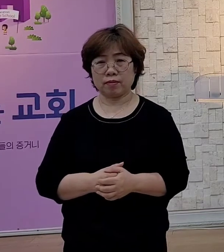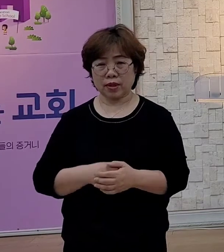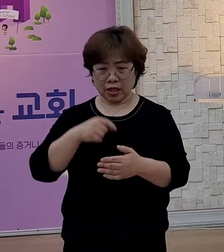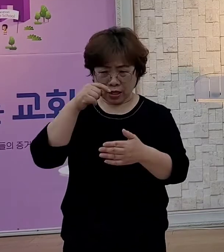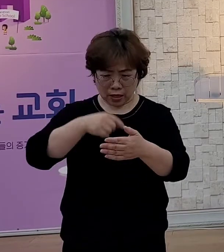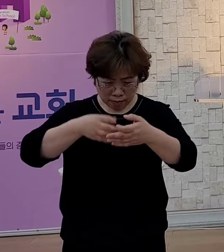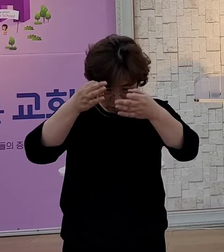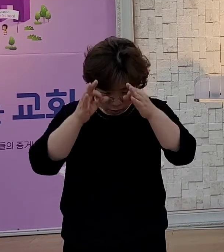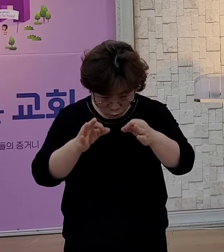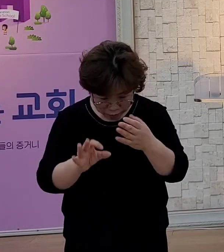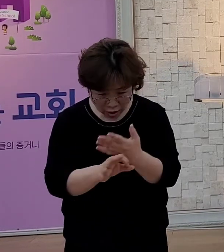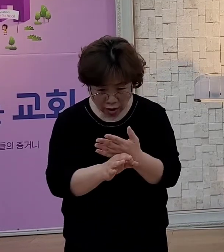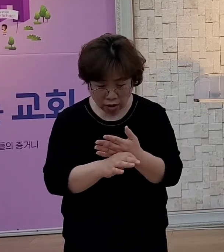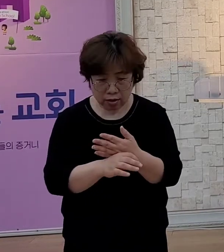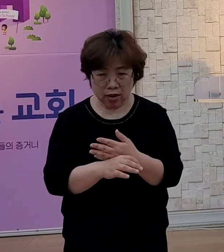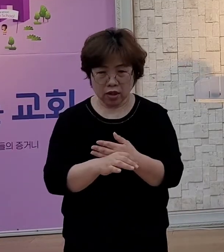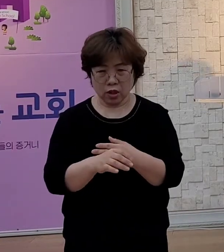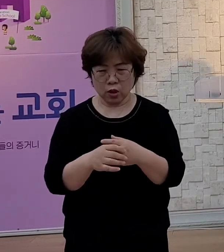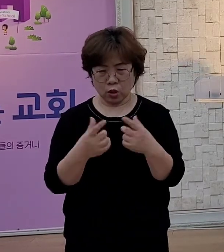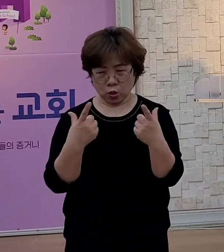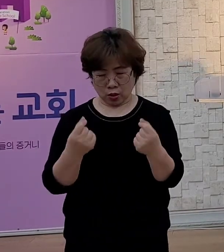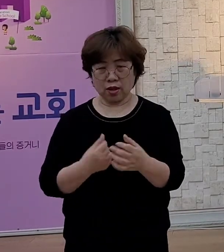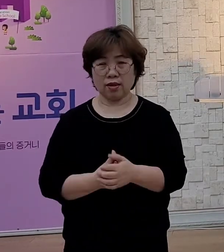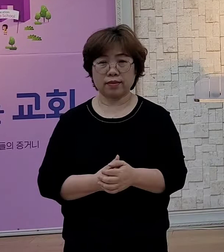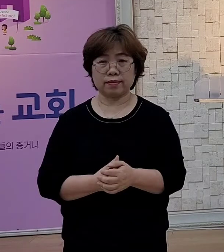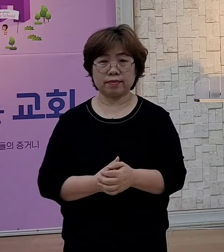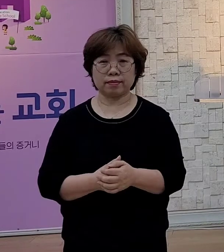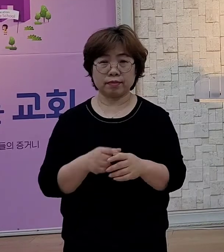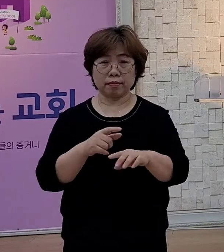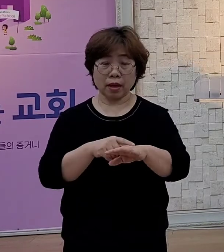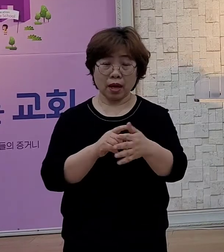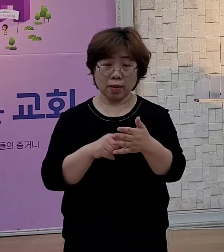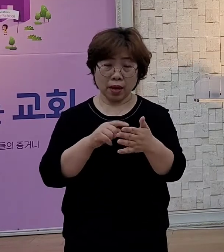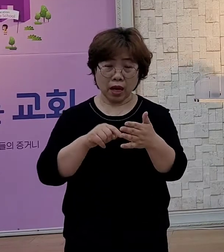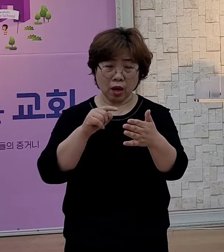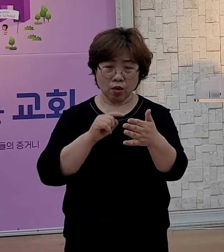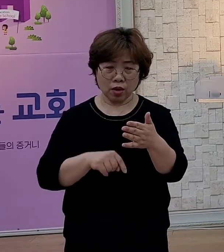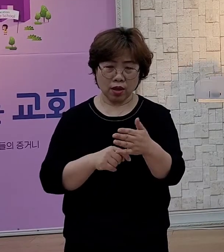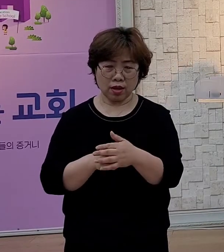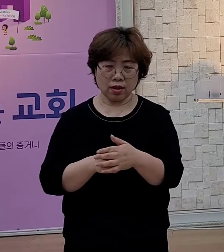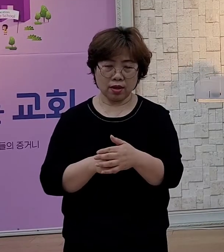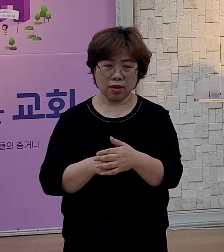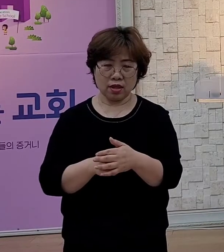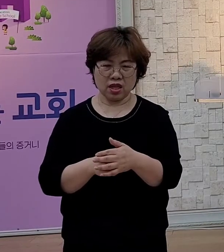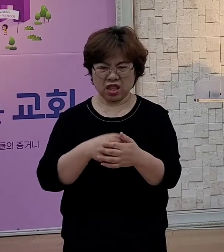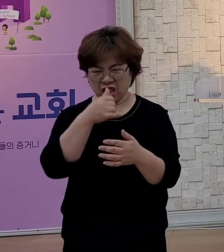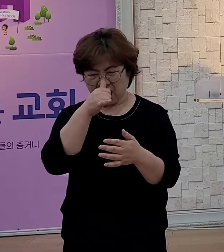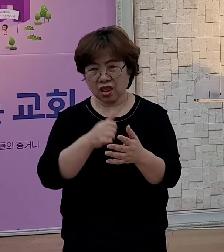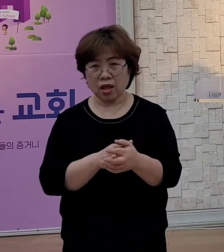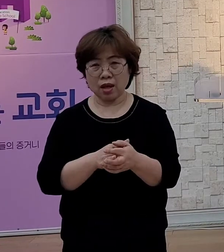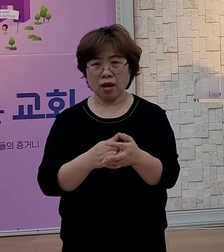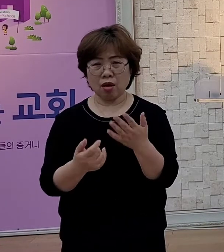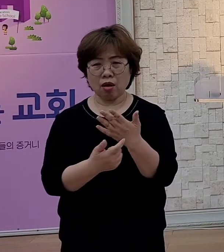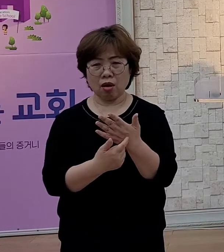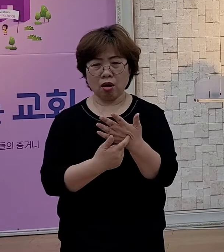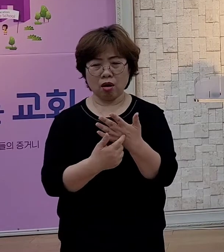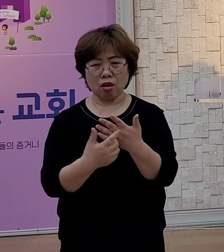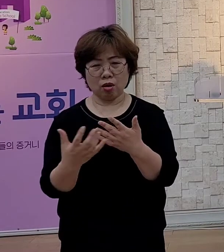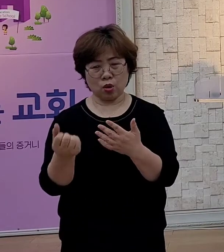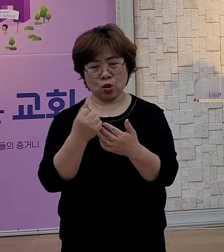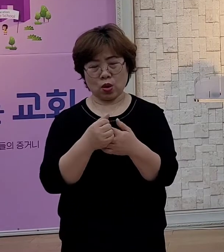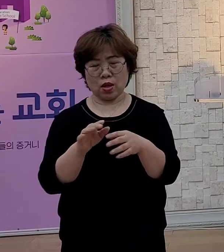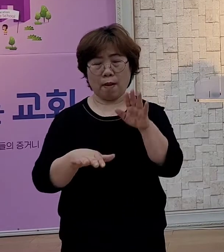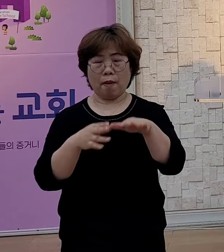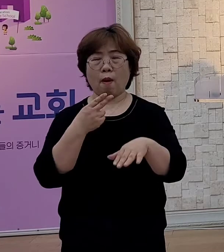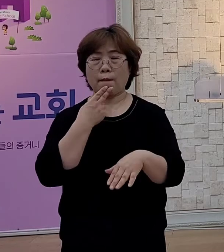마음속으로는 막 겉으로는 우리가 장애인 누가 차별하노 하지만 마음속으로는 여러분, 장애인이